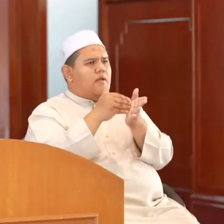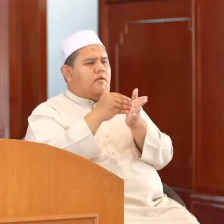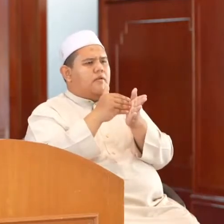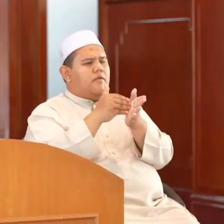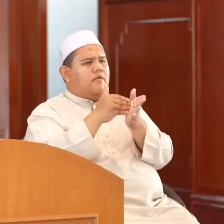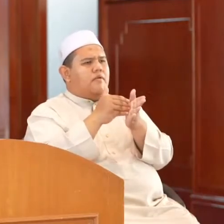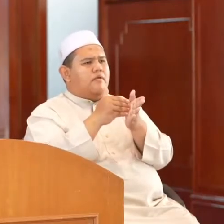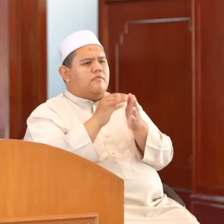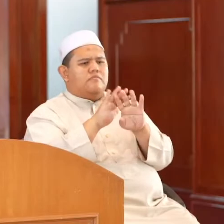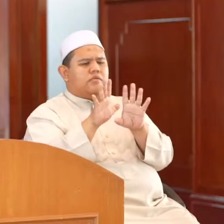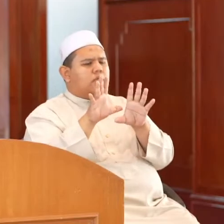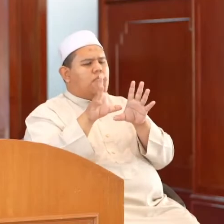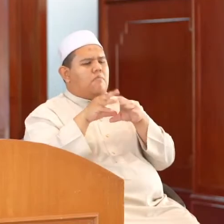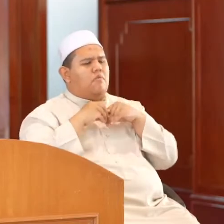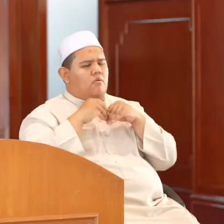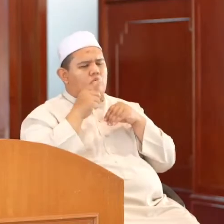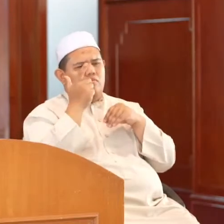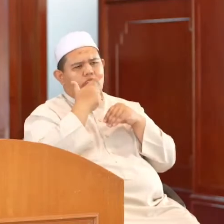tapi tak mahu terima.